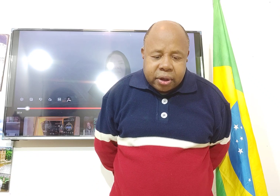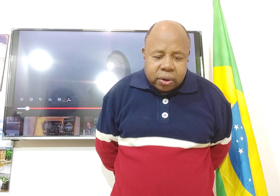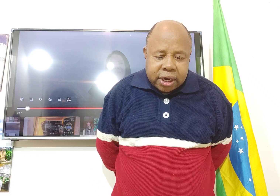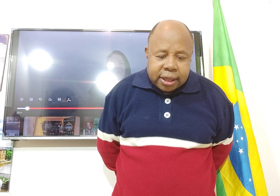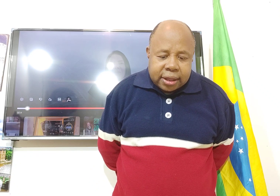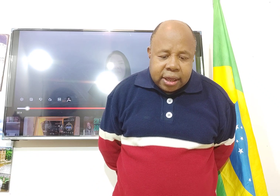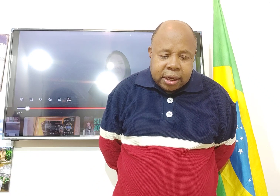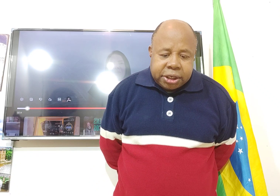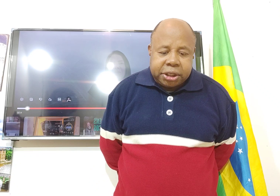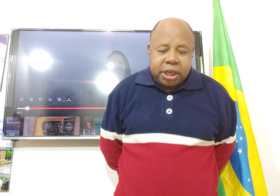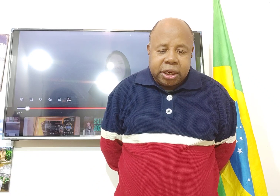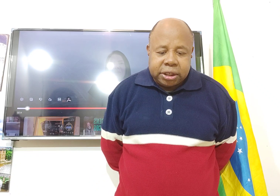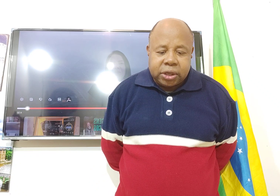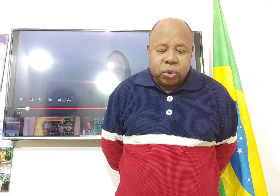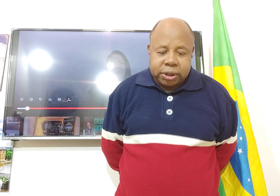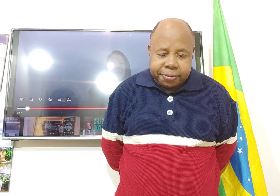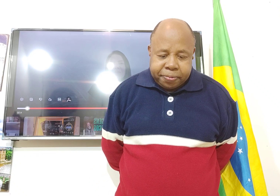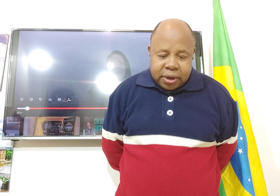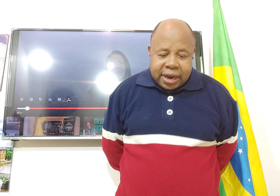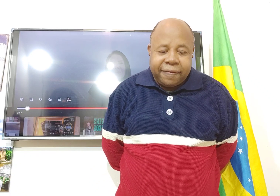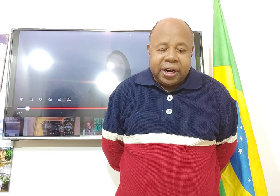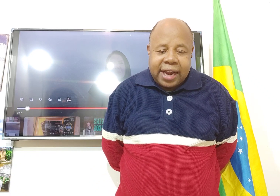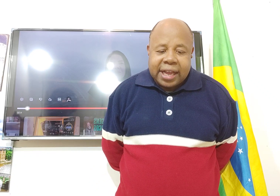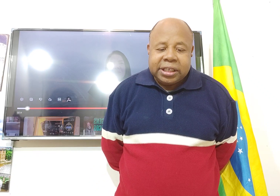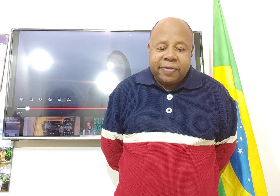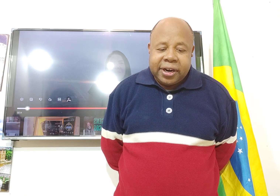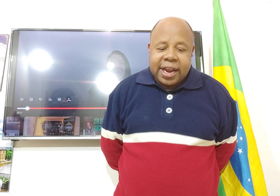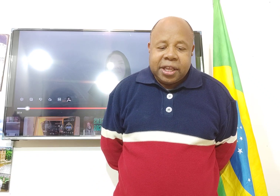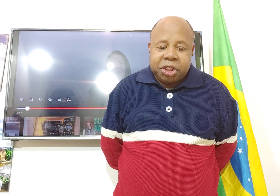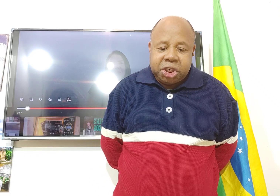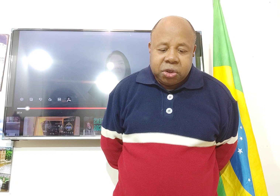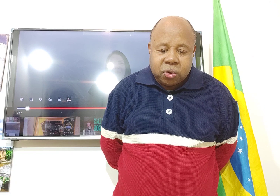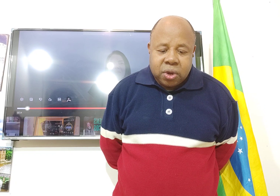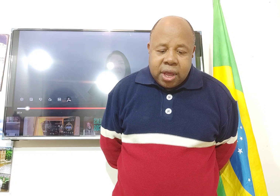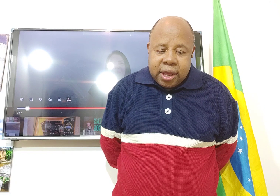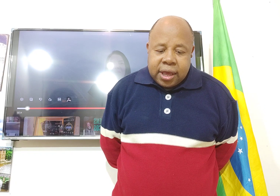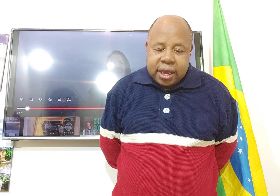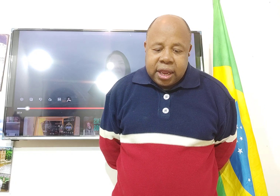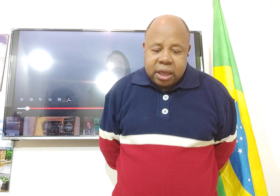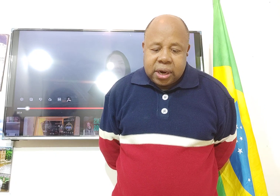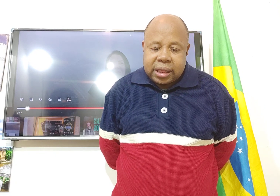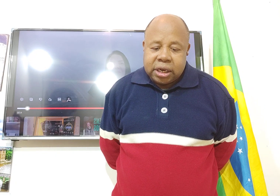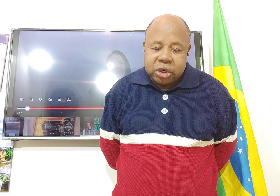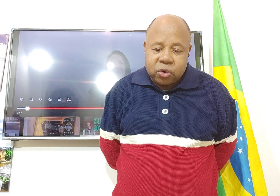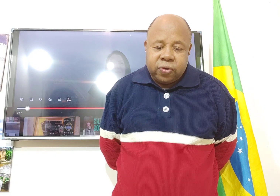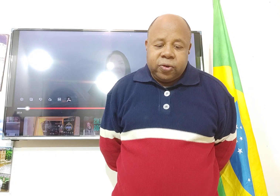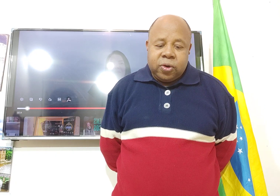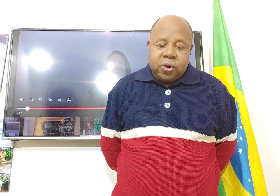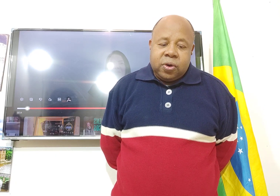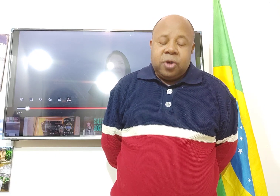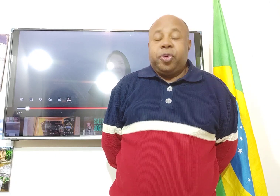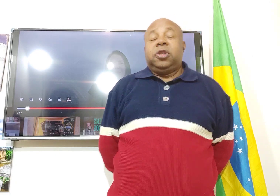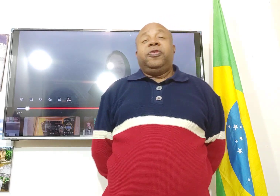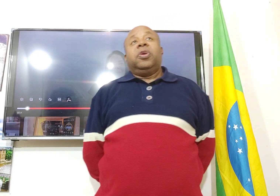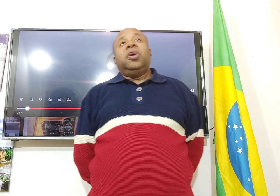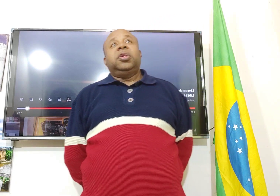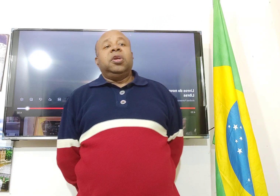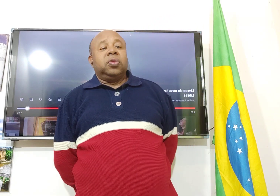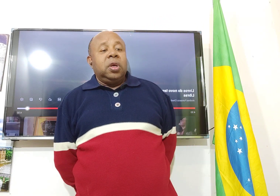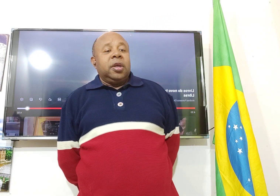Versículo 3. Disse-lhe Jesus. Na verdade te digo, que aquele que não nascer de novo não pode ver o reino de Deus. O que